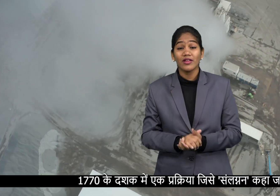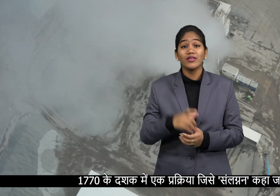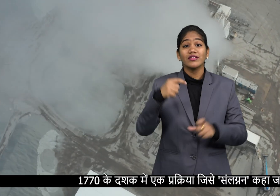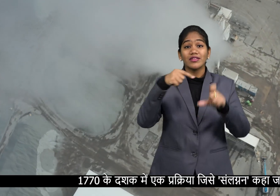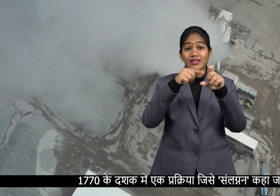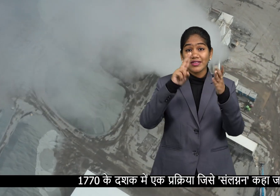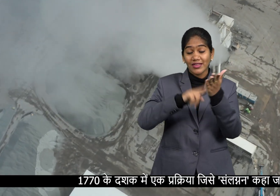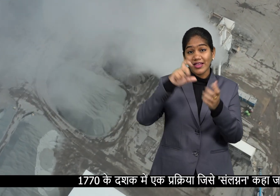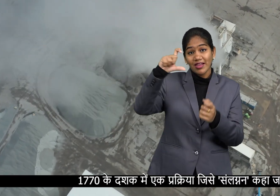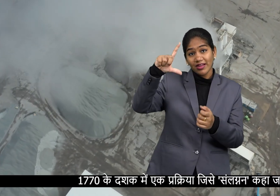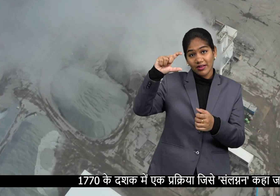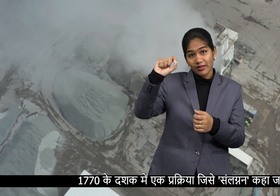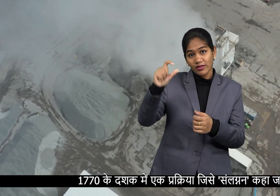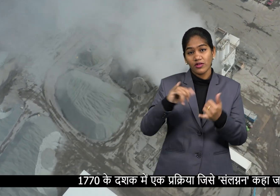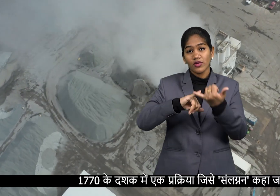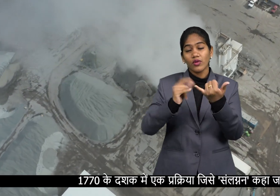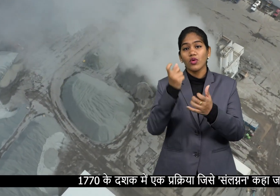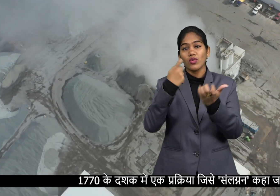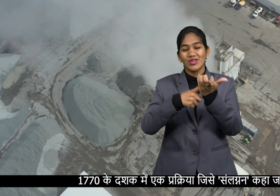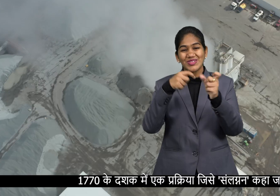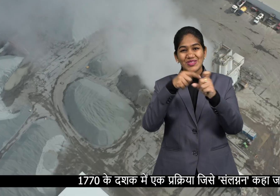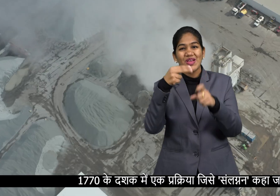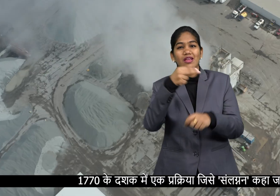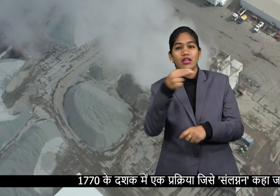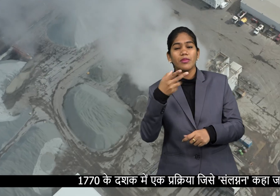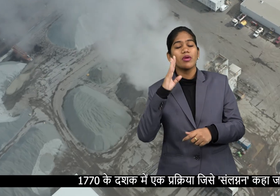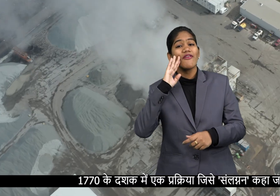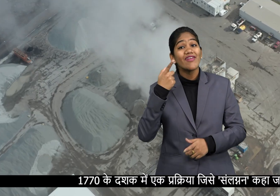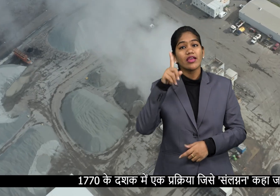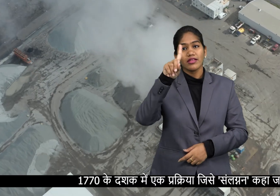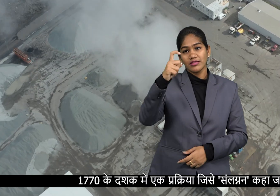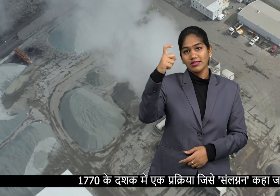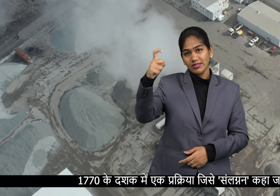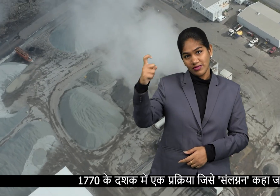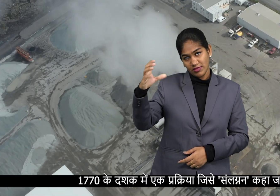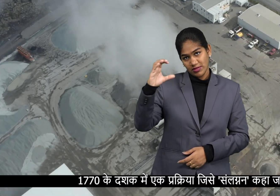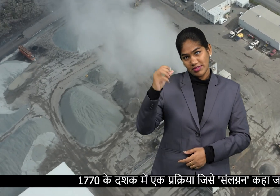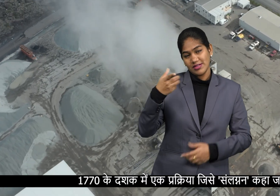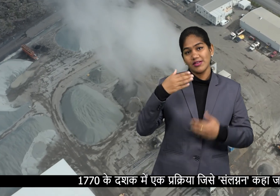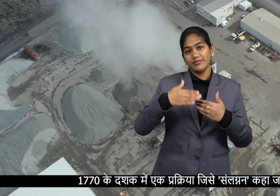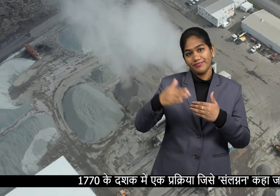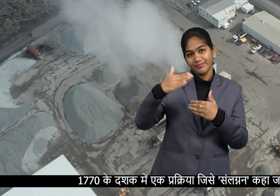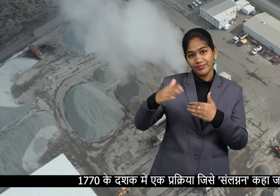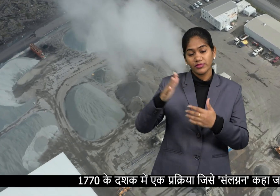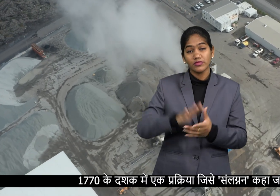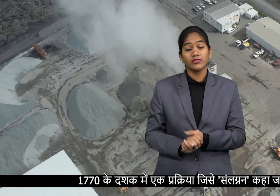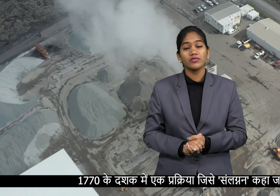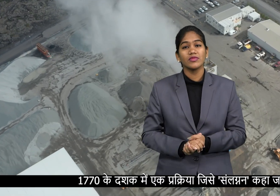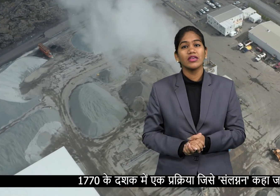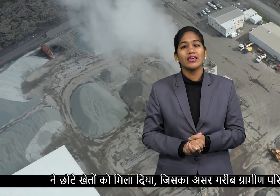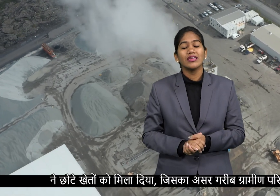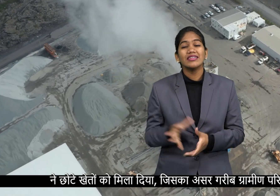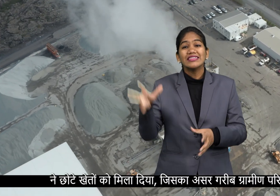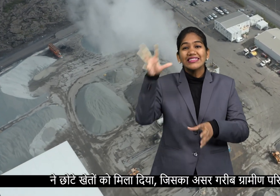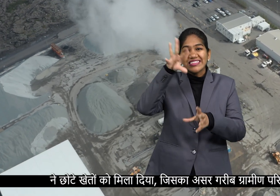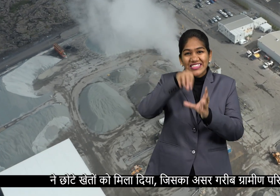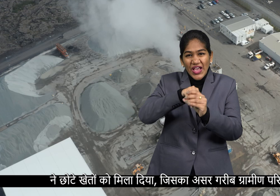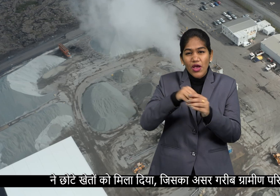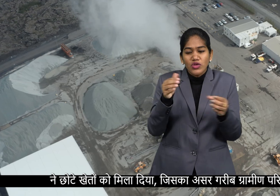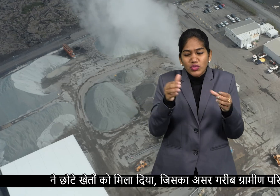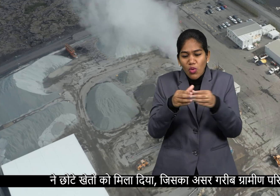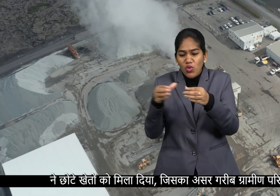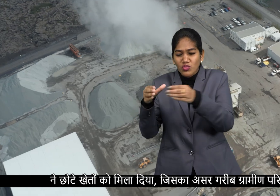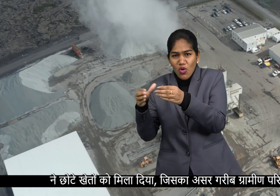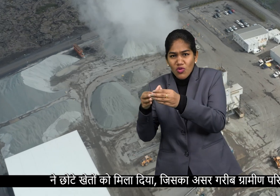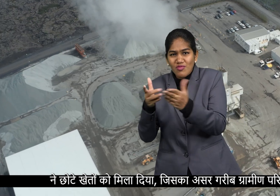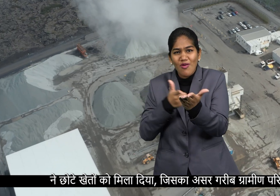1770 के दशक में एक प्रक्रिया जैसे संलग्न कहा जाता था ने